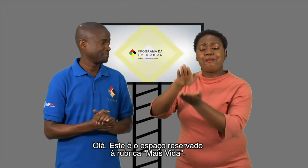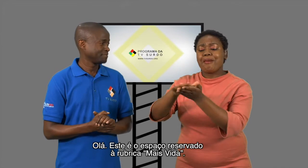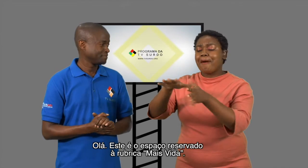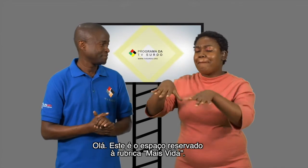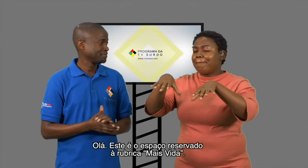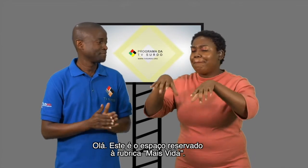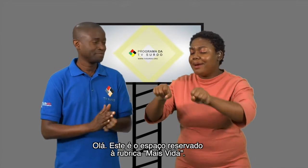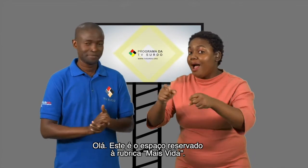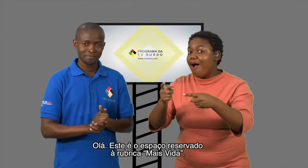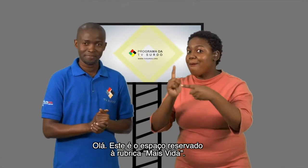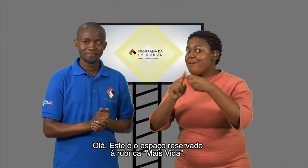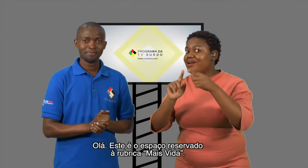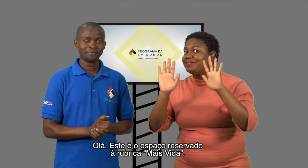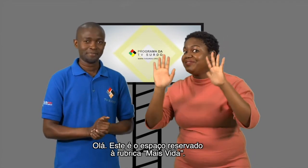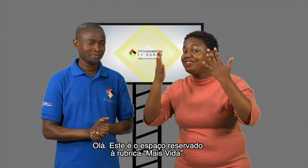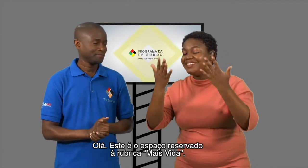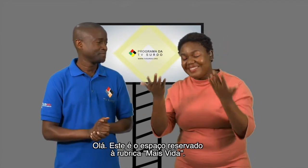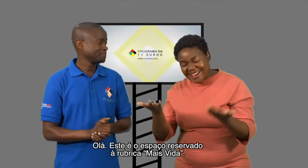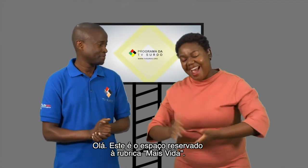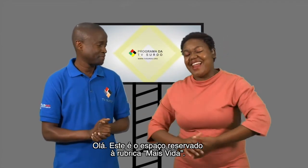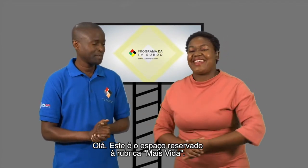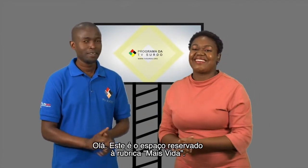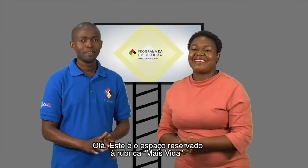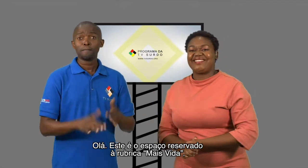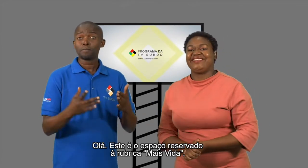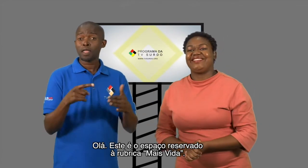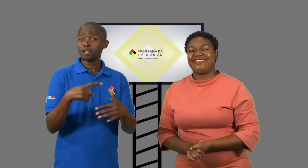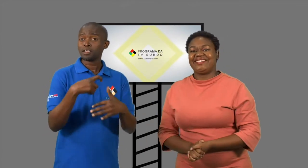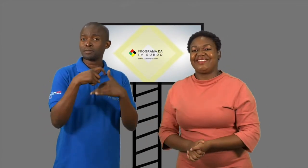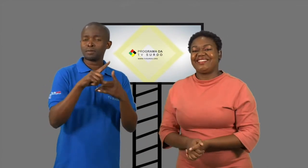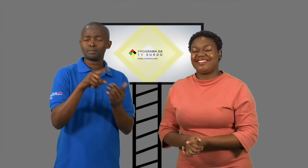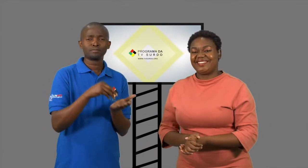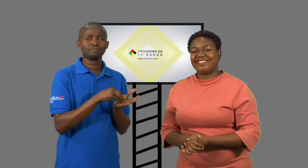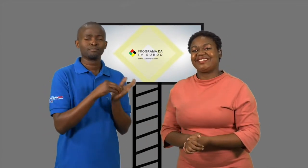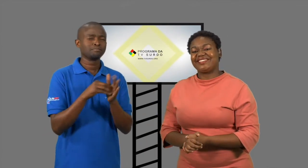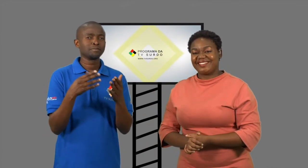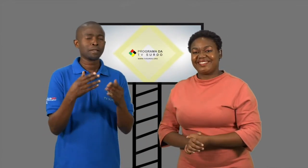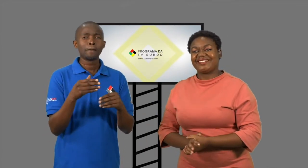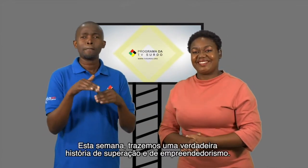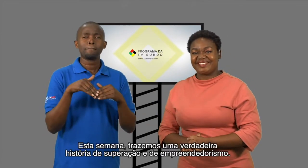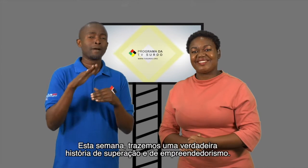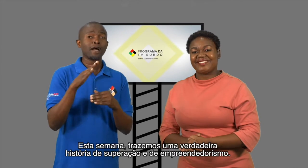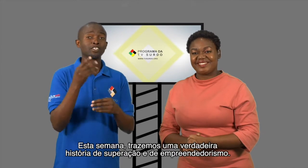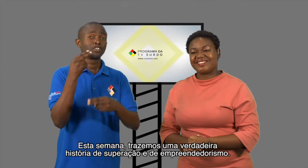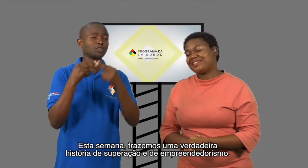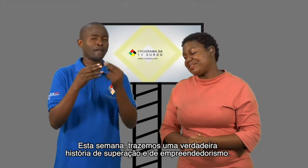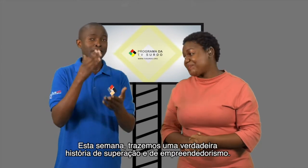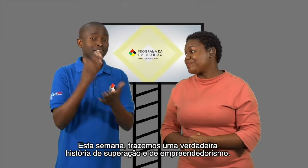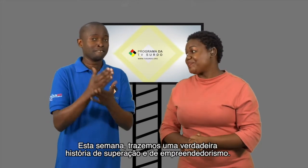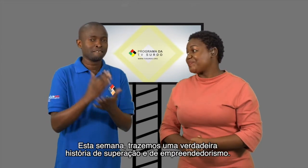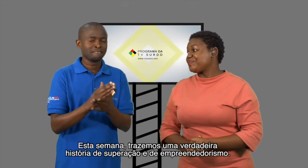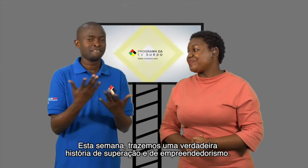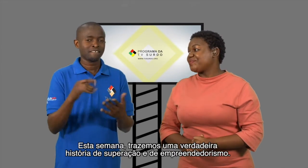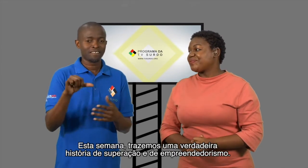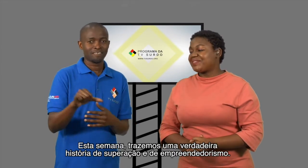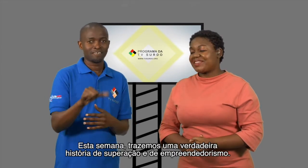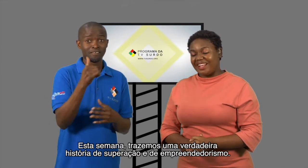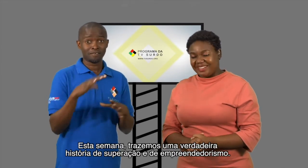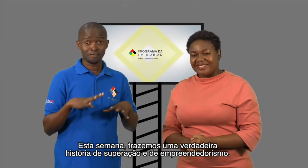Olá, este é o espaço reservado à rubrica Mais Vida. Esta semana trazemos